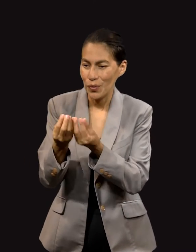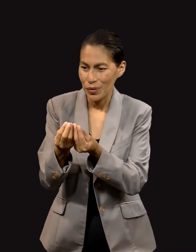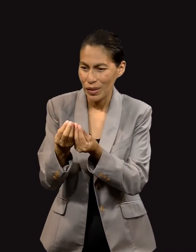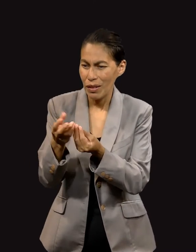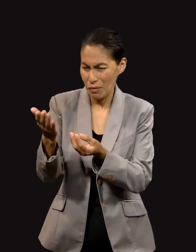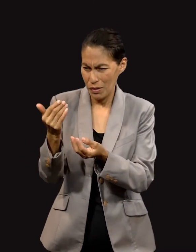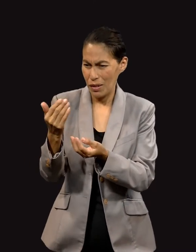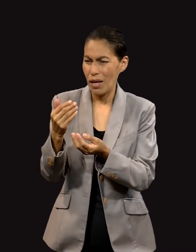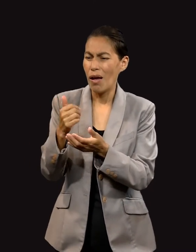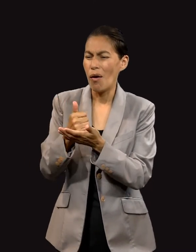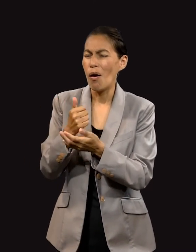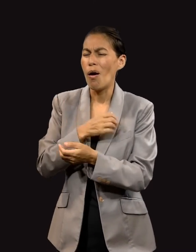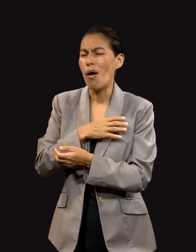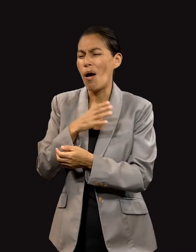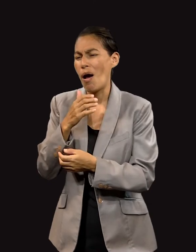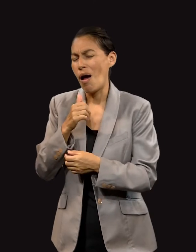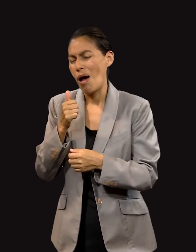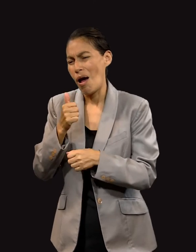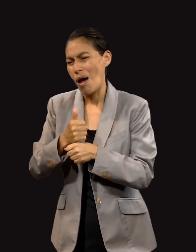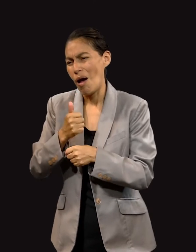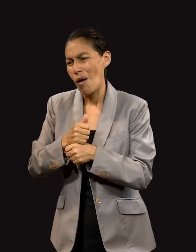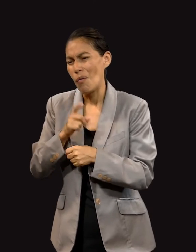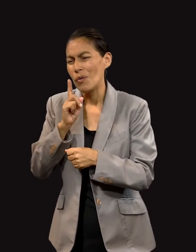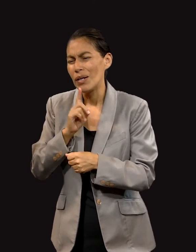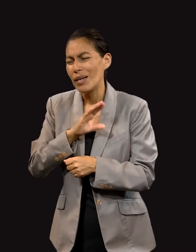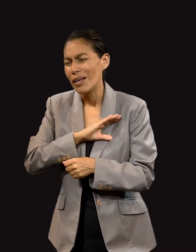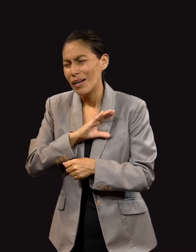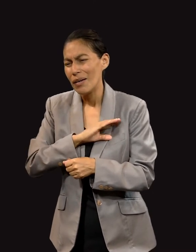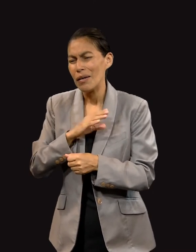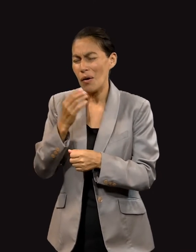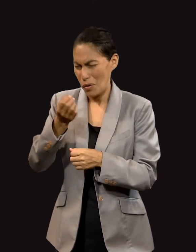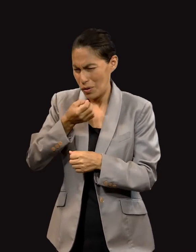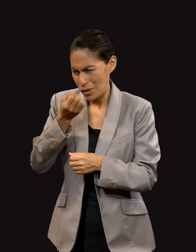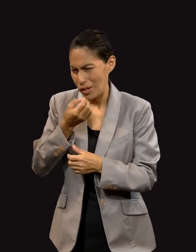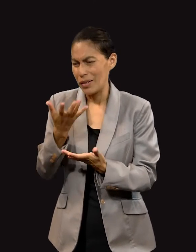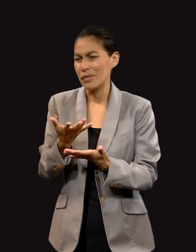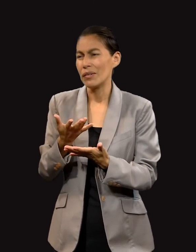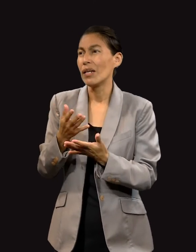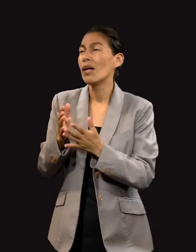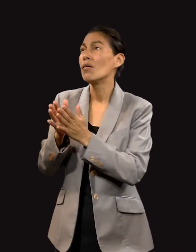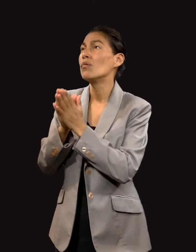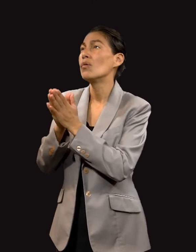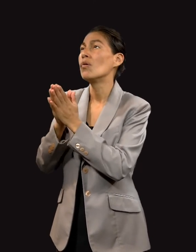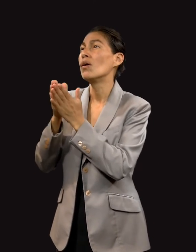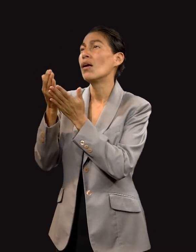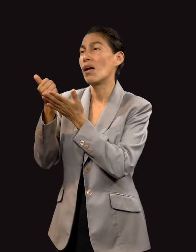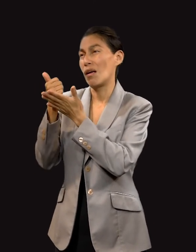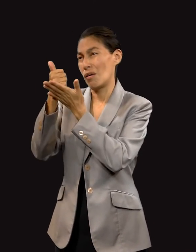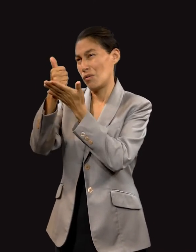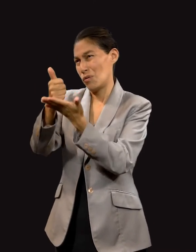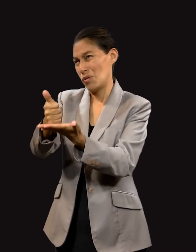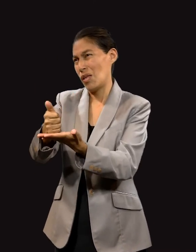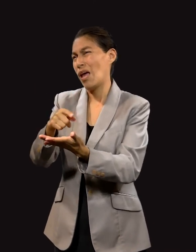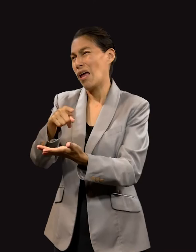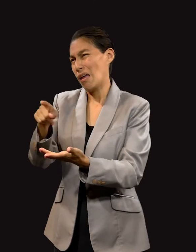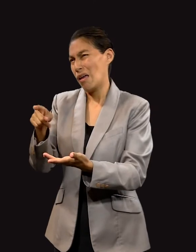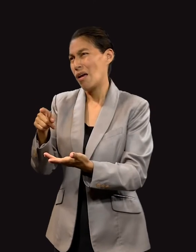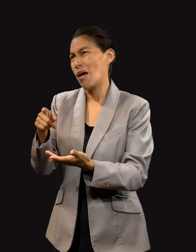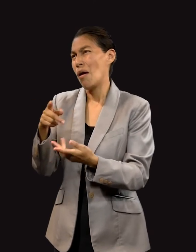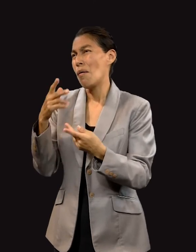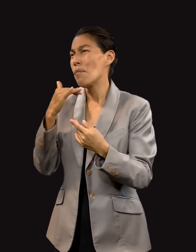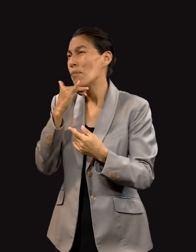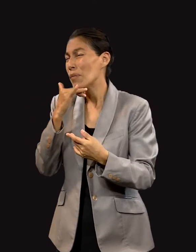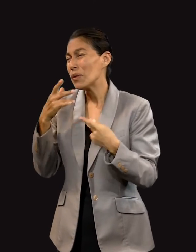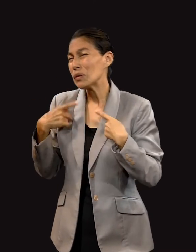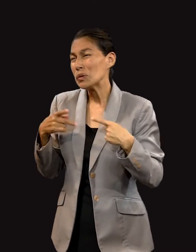sentía así, yo le decía, abuelita, vamos a orar. Y orábamos y le pedíamos a Dios que la ayudara a perdonar a los que hicieron